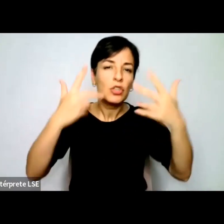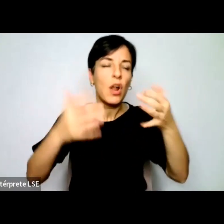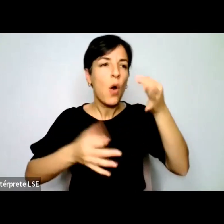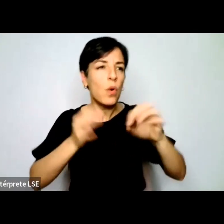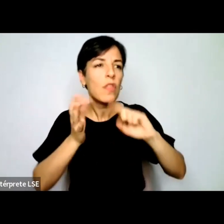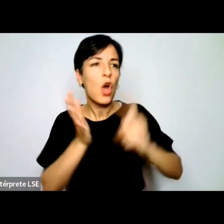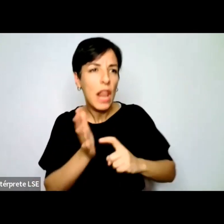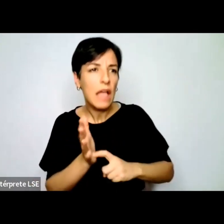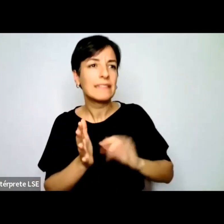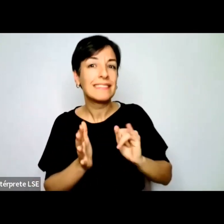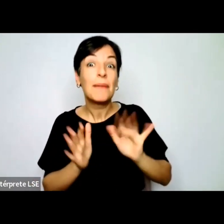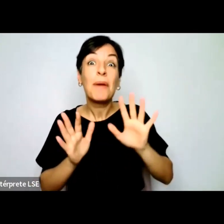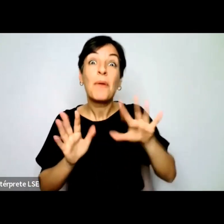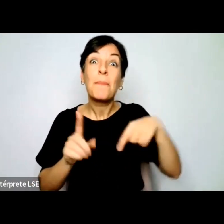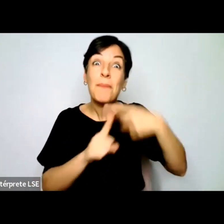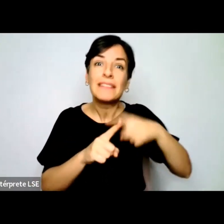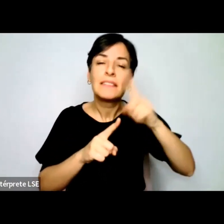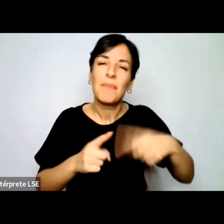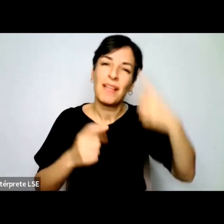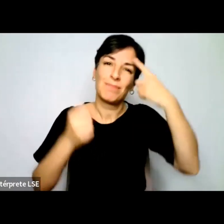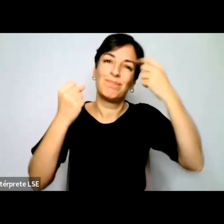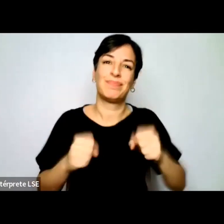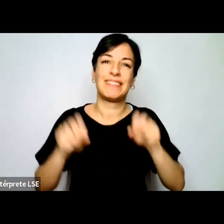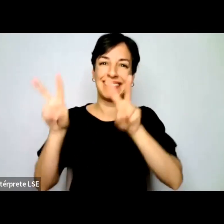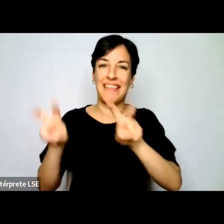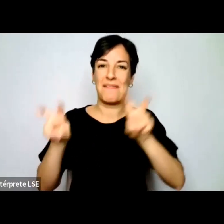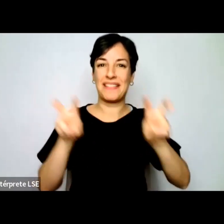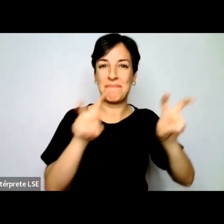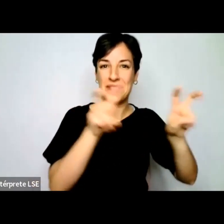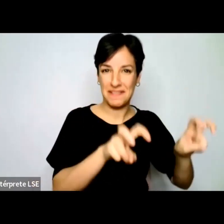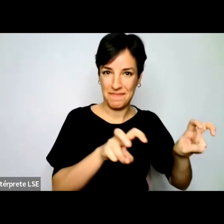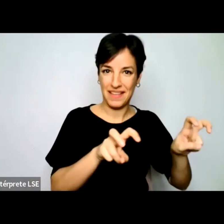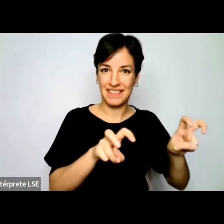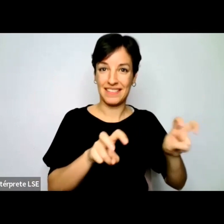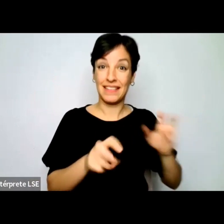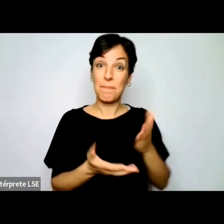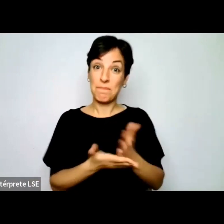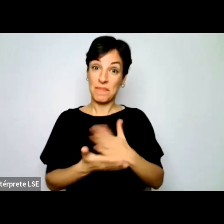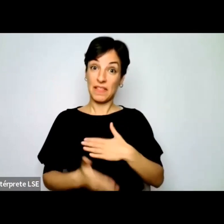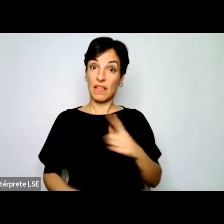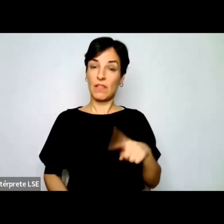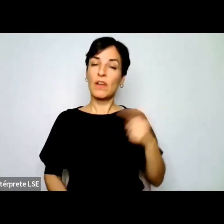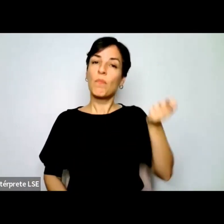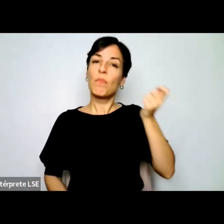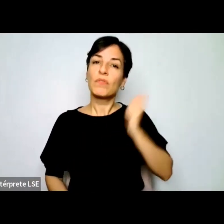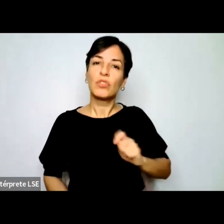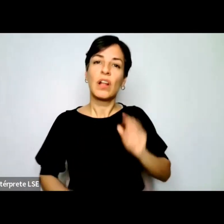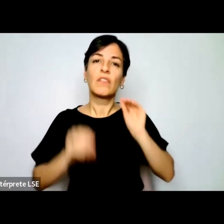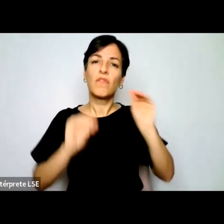son expertos en esa materia. Y además son profesionales, nuestros mediadores, que tienen formación acreditada y